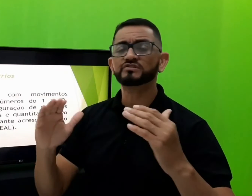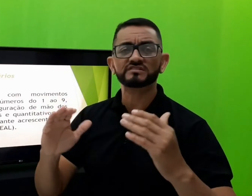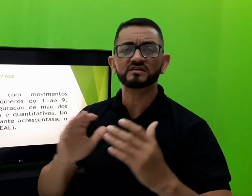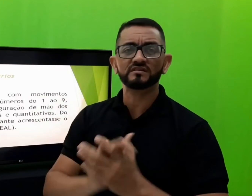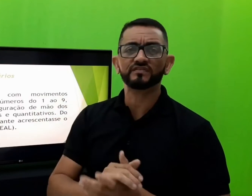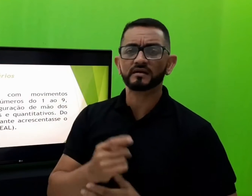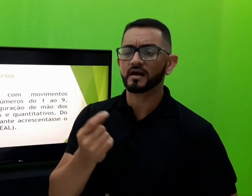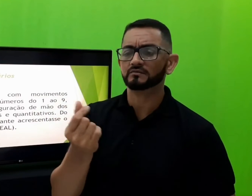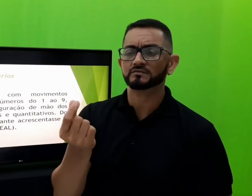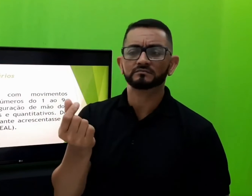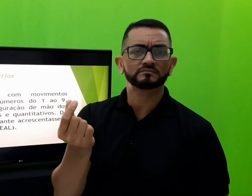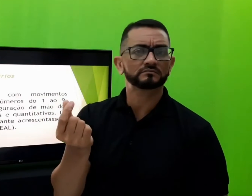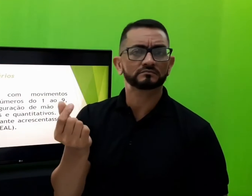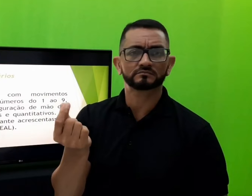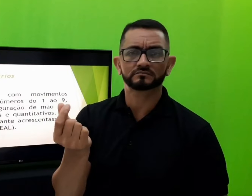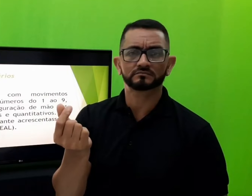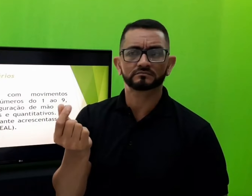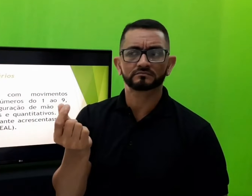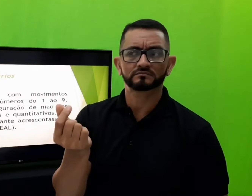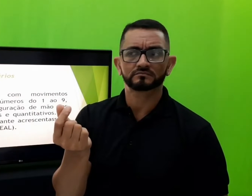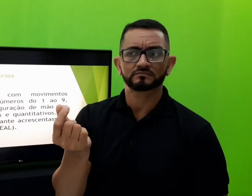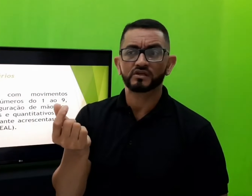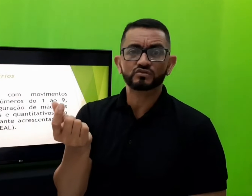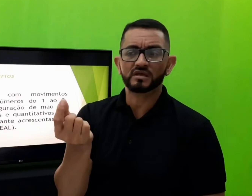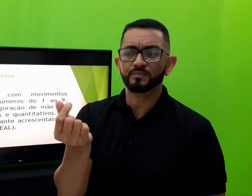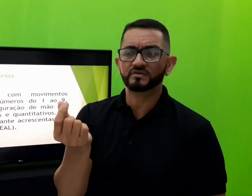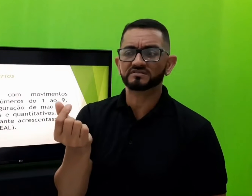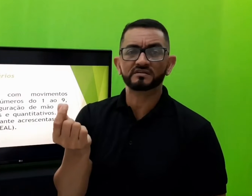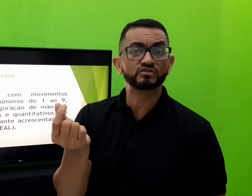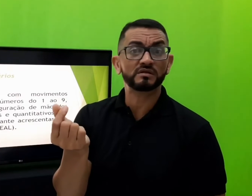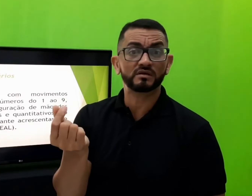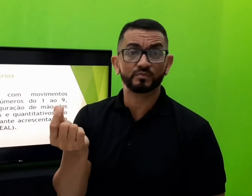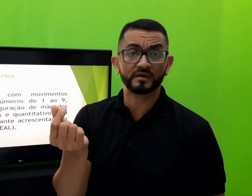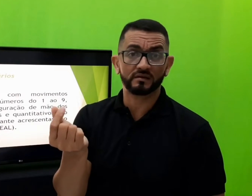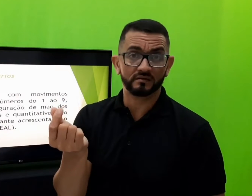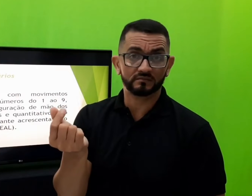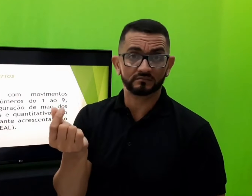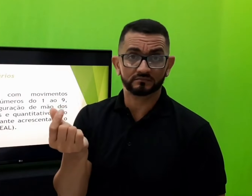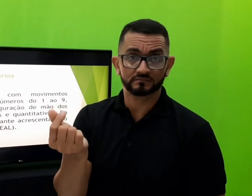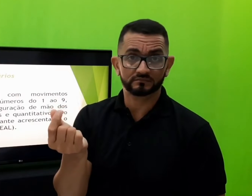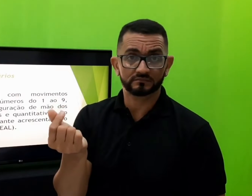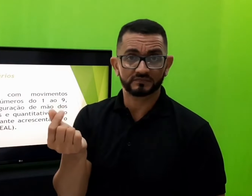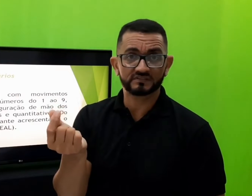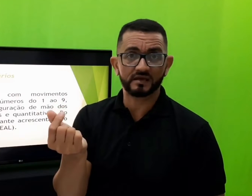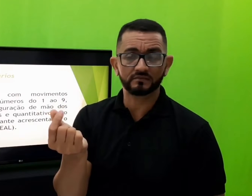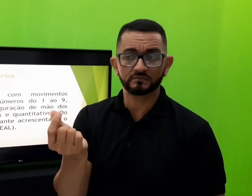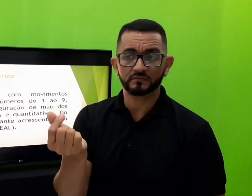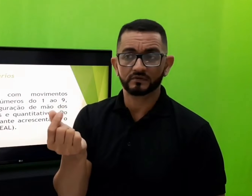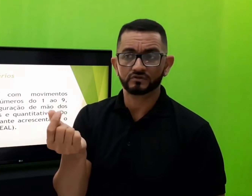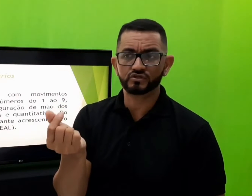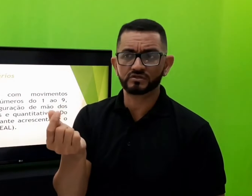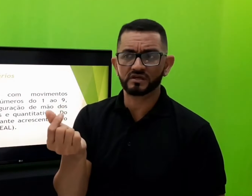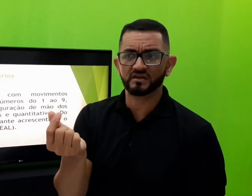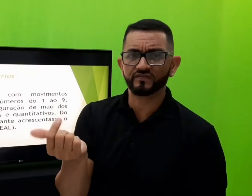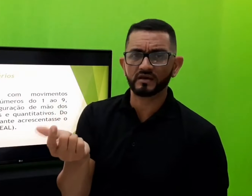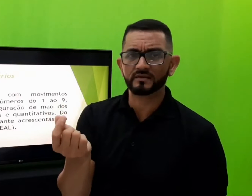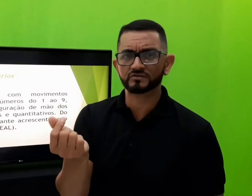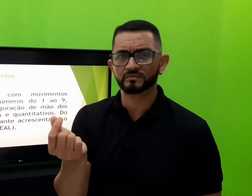de significados. Isso aqui pode ser dinheiro para ele. Certo? Dinheiro. Ele vai olhar